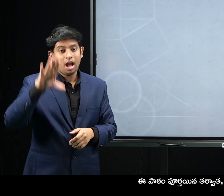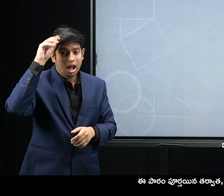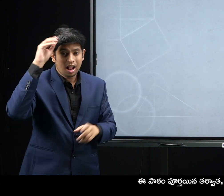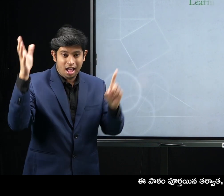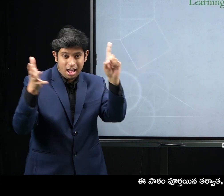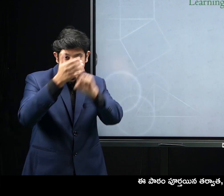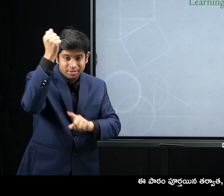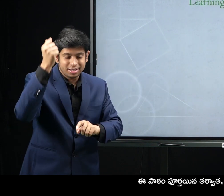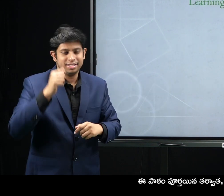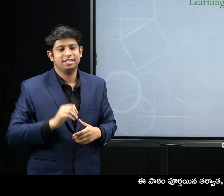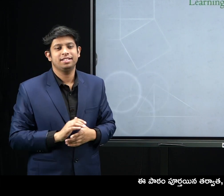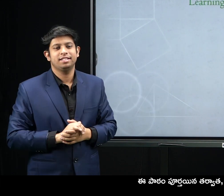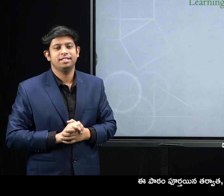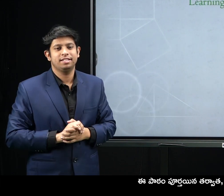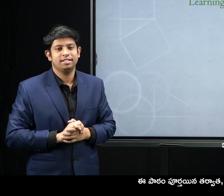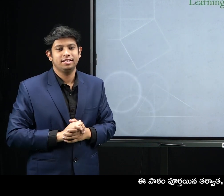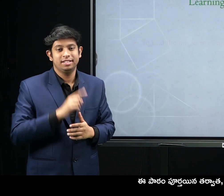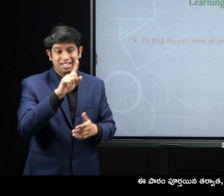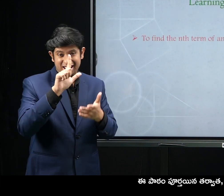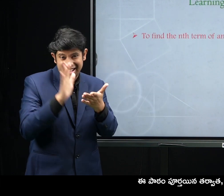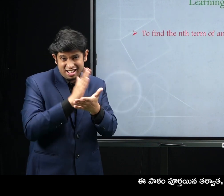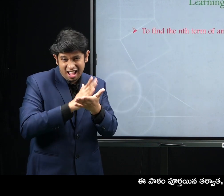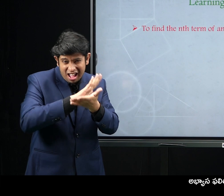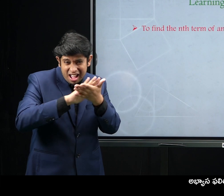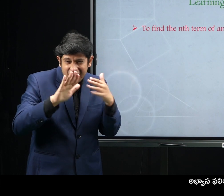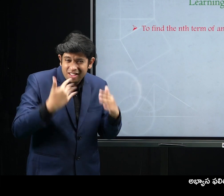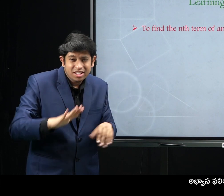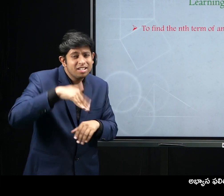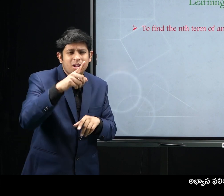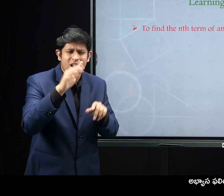ఈ పాఠం పూర్తయిన తరువాత మీరు తెలుసుకోగలరు: అభ్యాస ఫలితాలు,